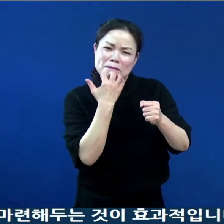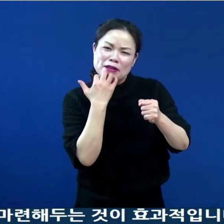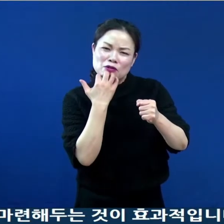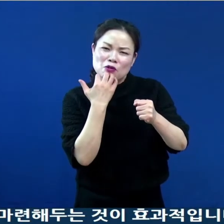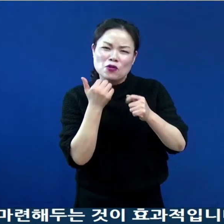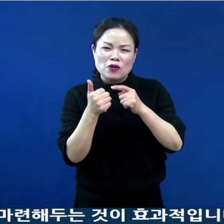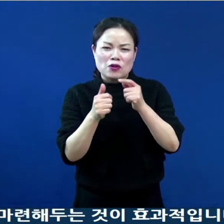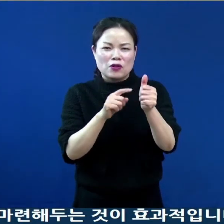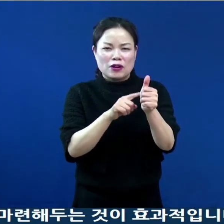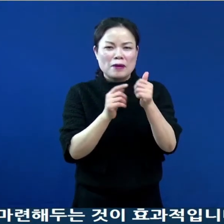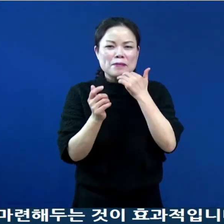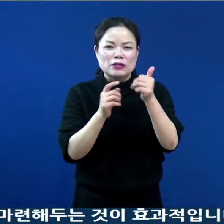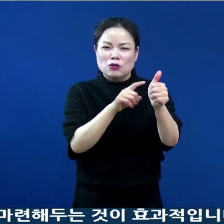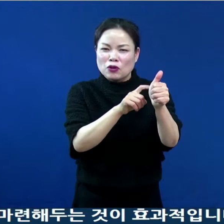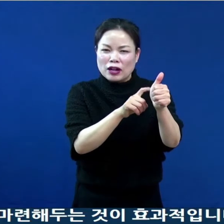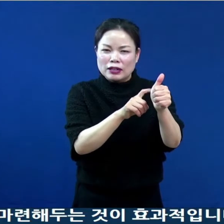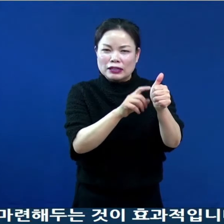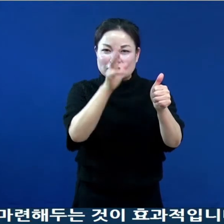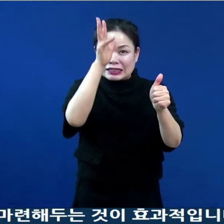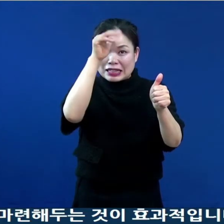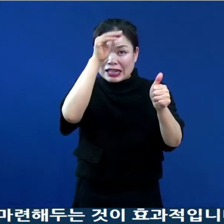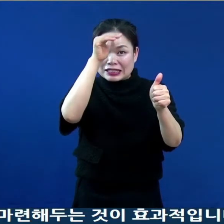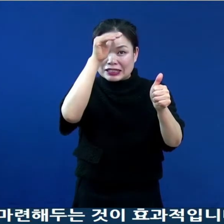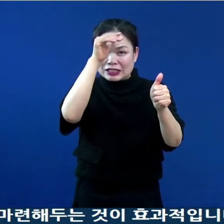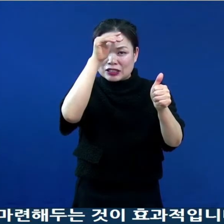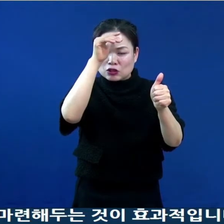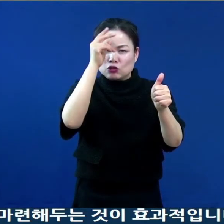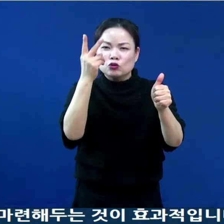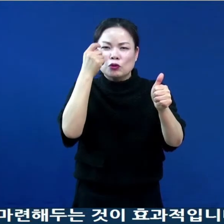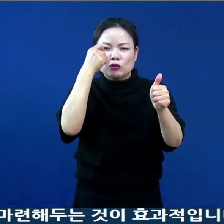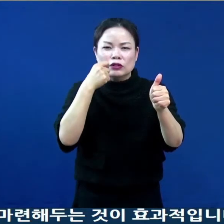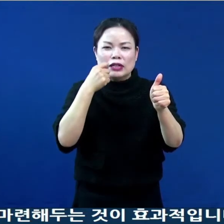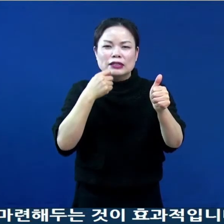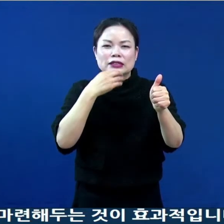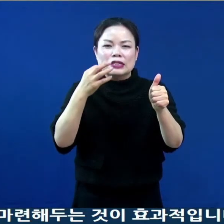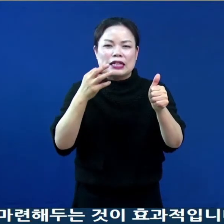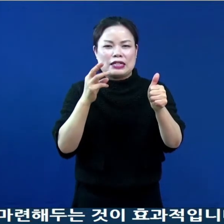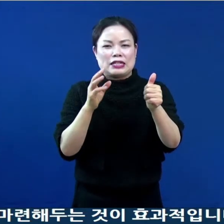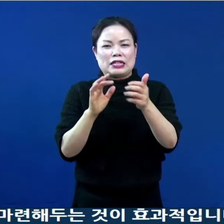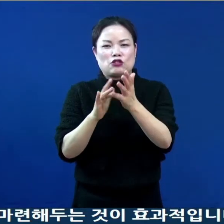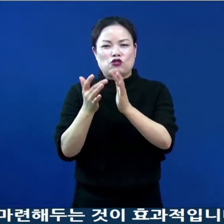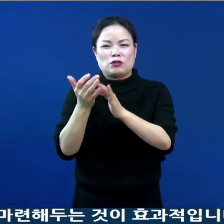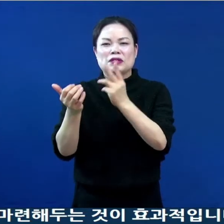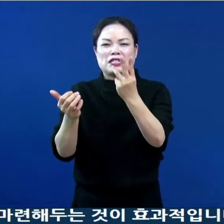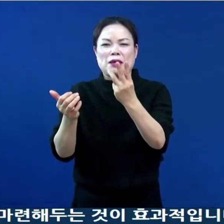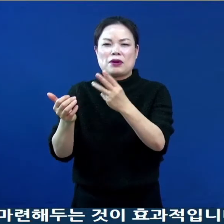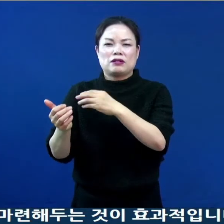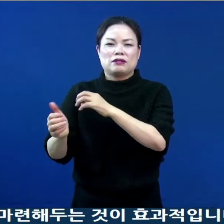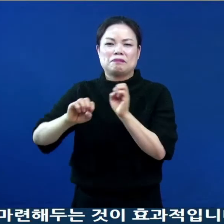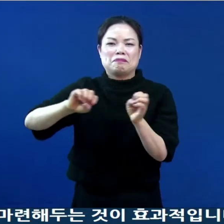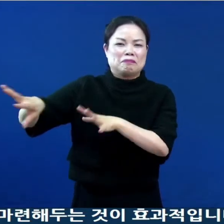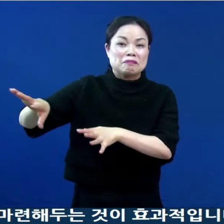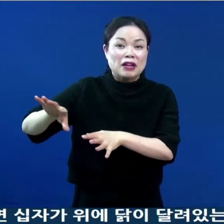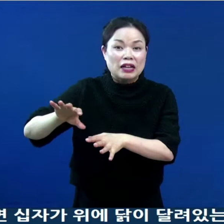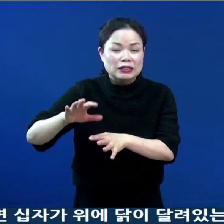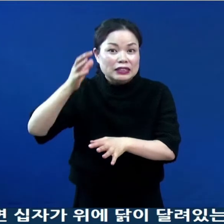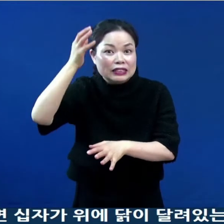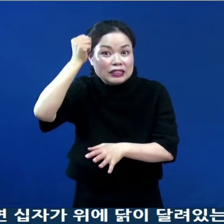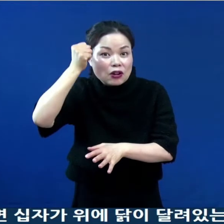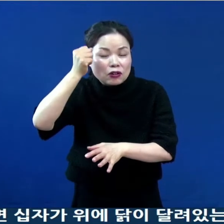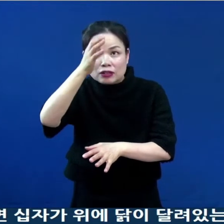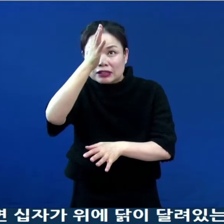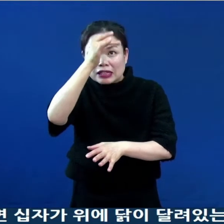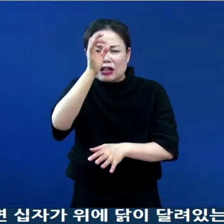베드로가 그 닭이 2번 울기 전에 3번 예수님을 부인한 그 사건을 기억해서